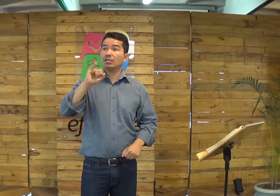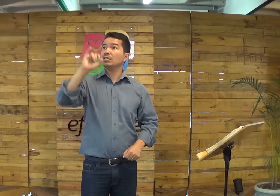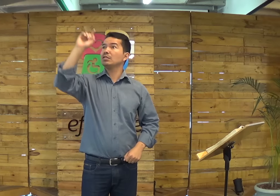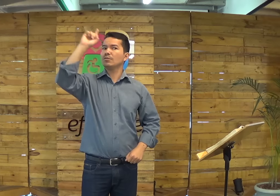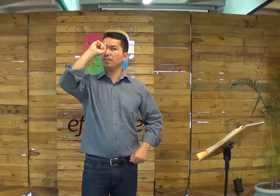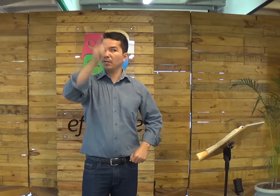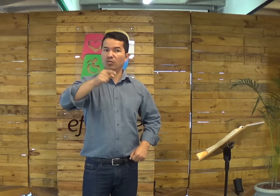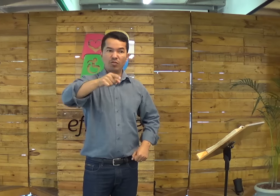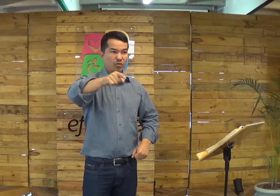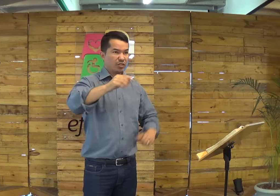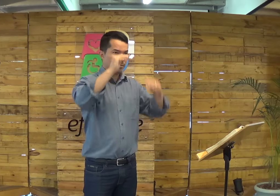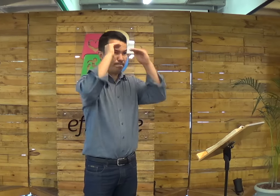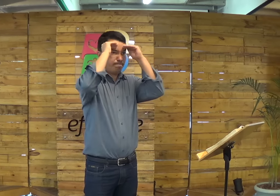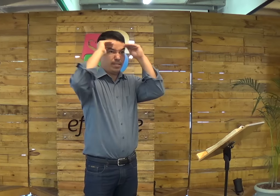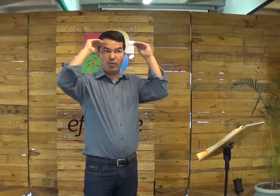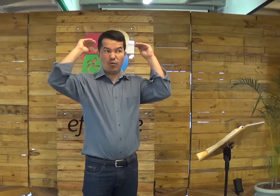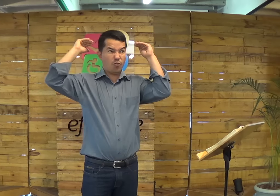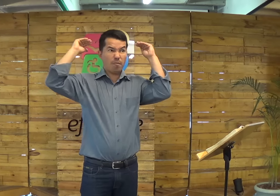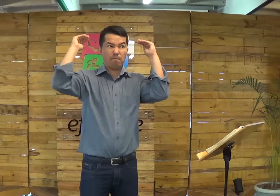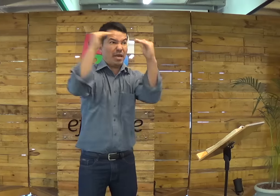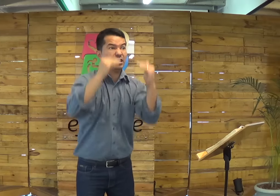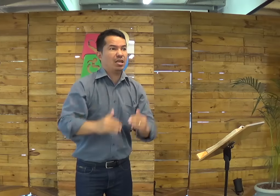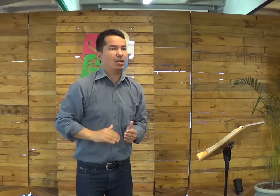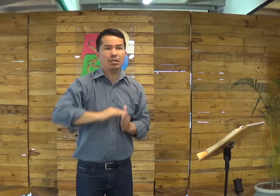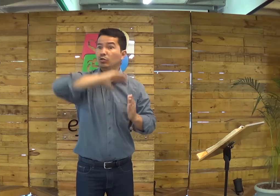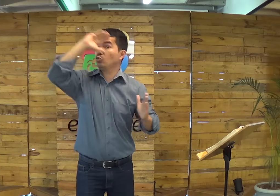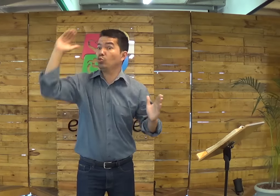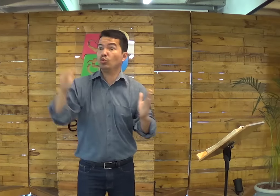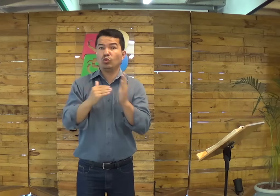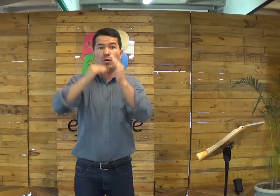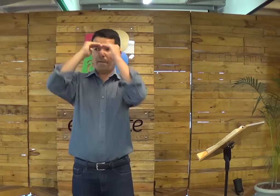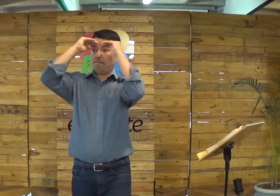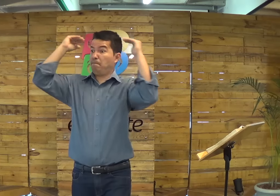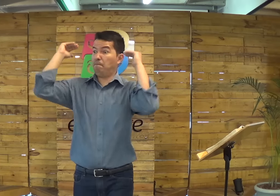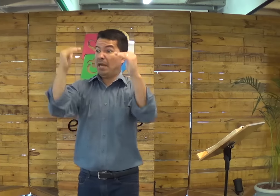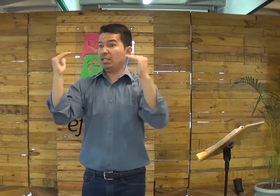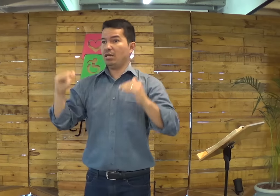parado se Deus mandou você ó obedeça a tudo